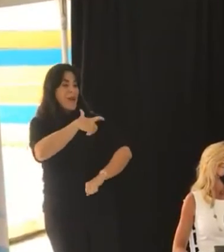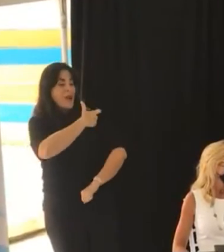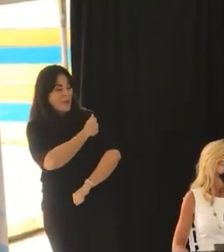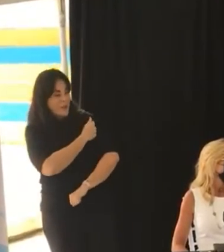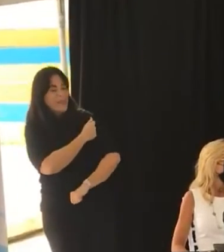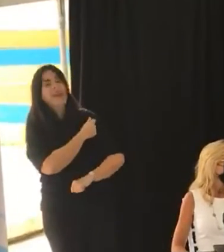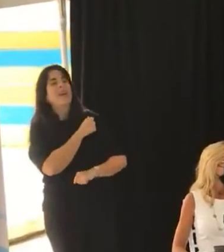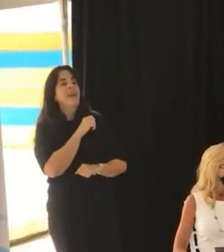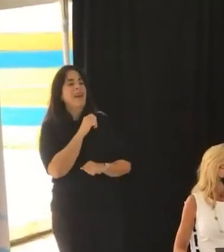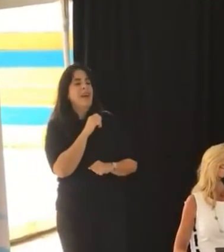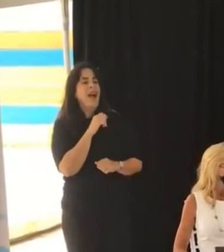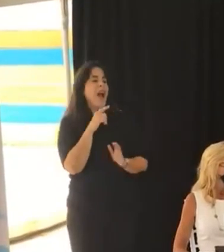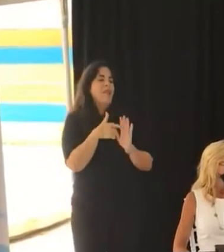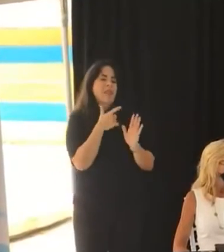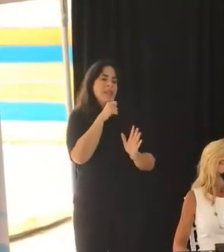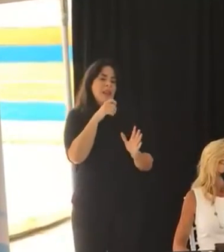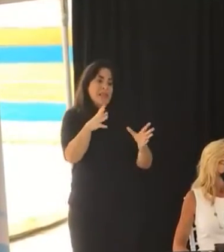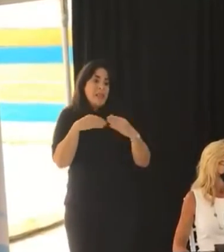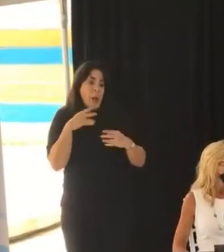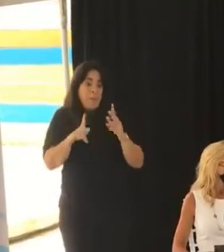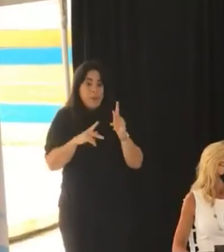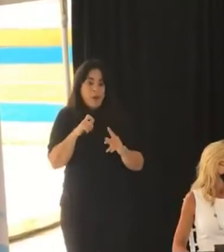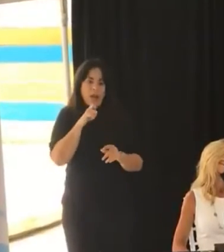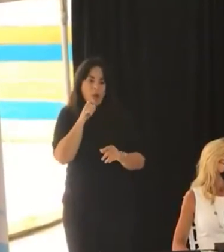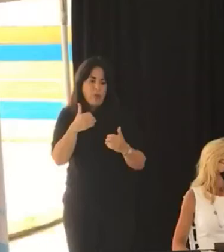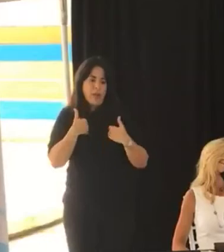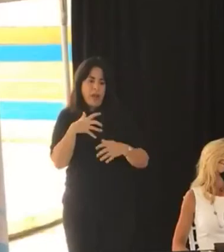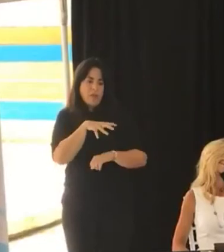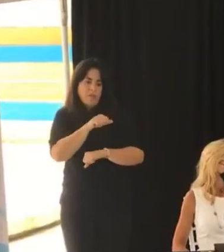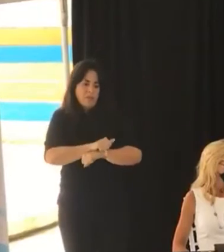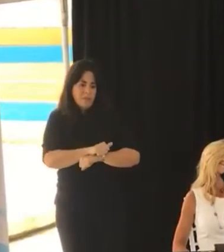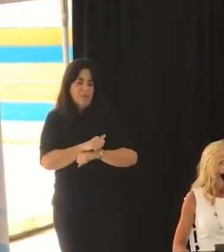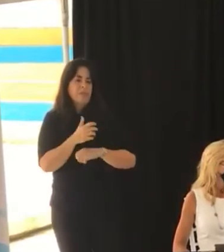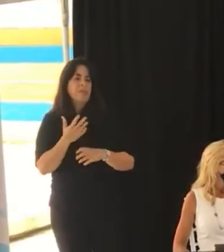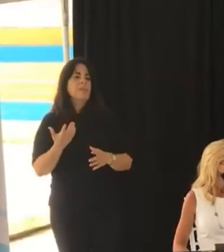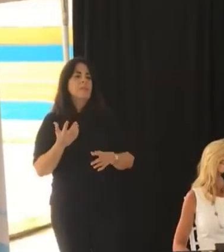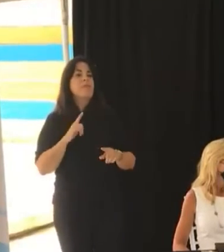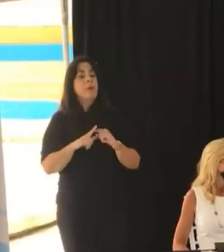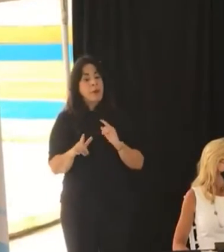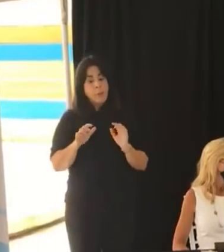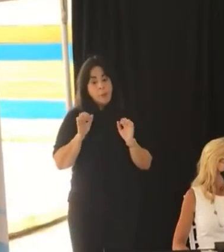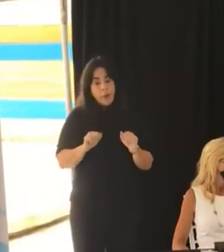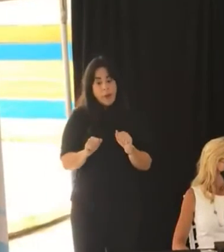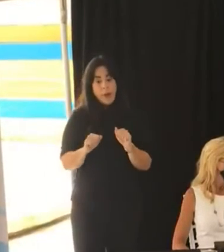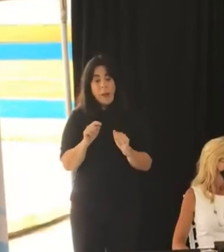se vacunaba sin turno, sin tener un, una base de datos para nosotros poder llevar